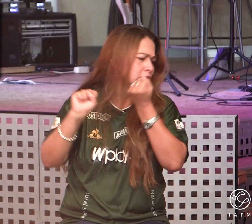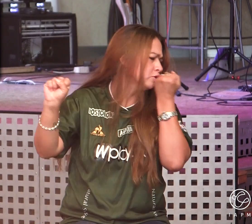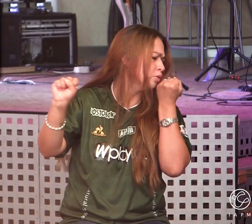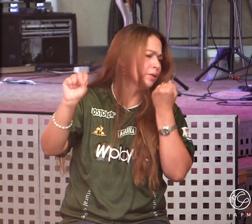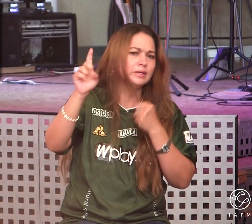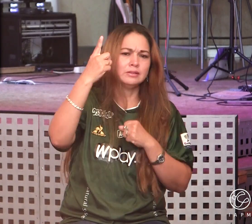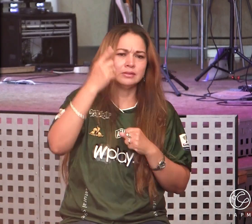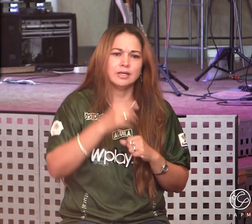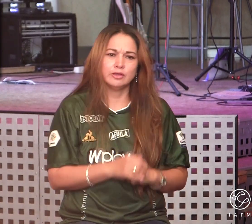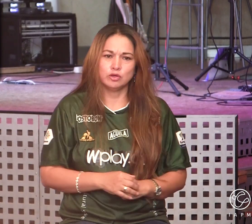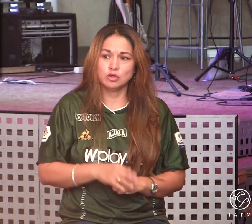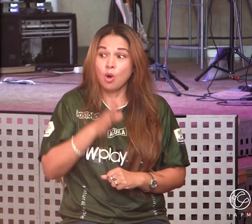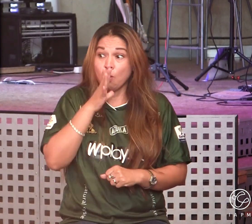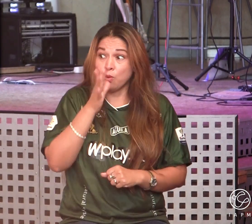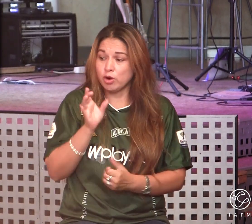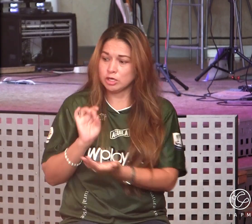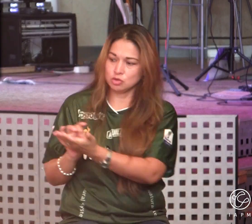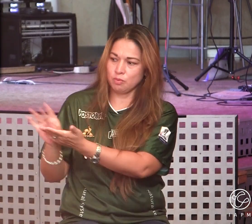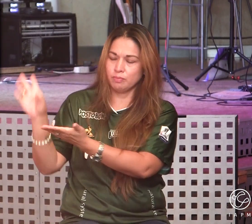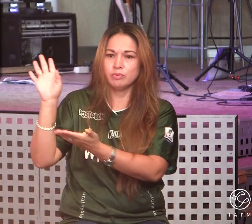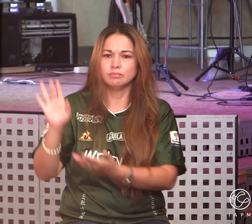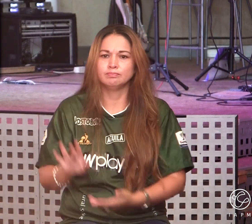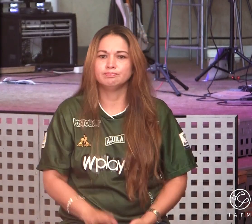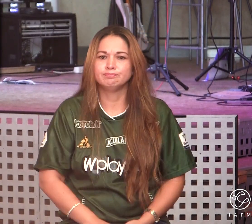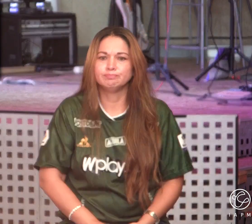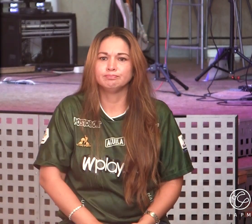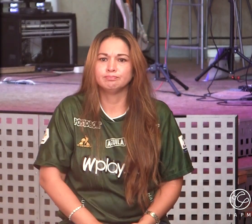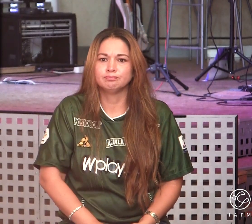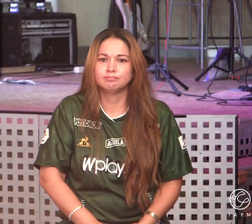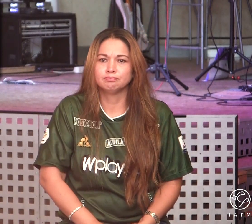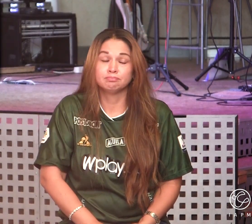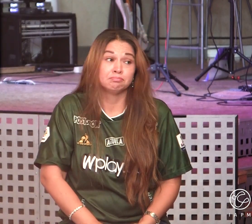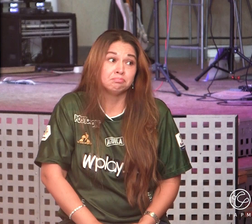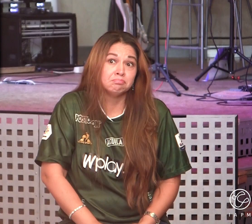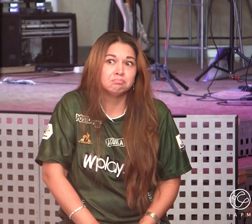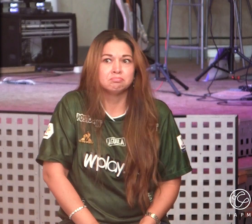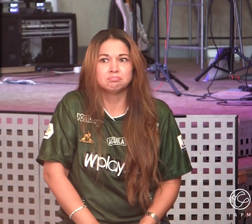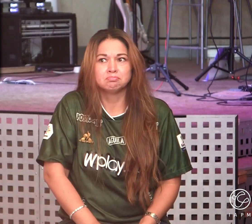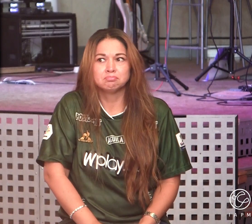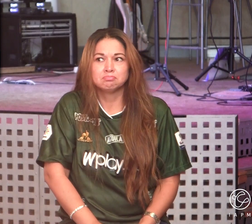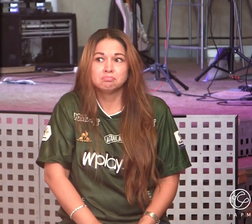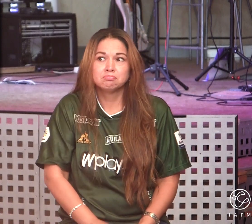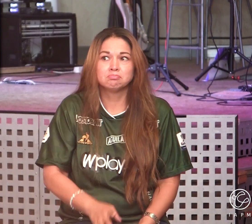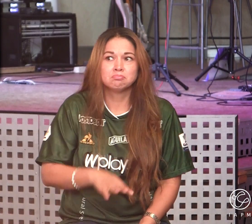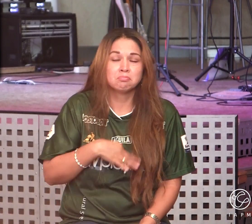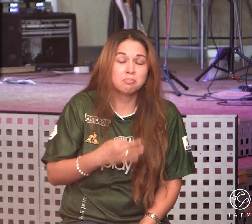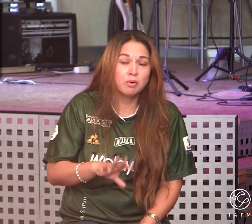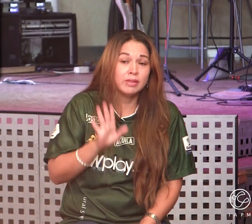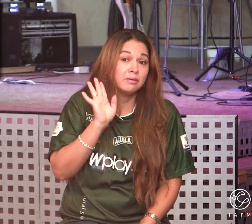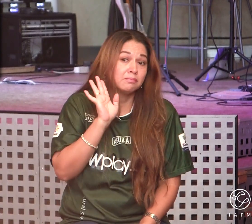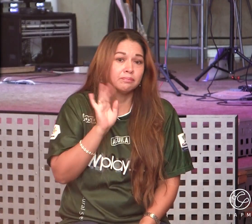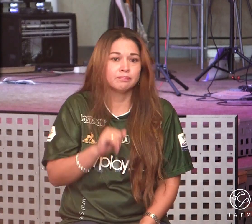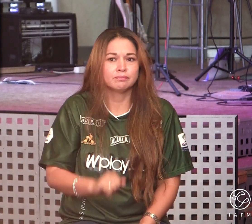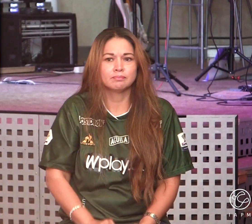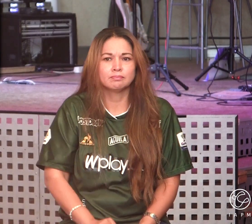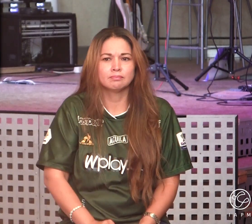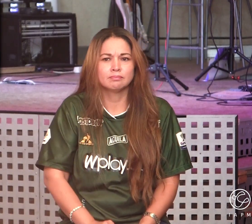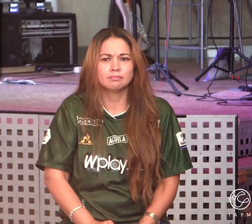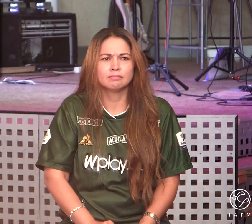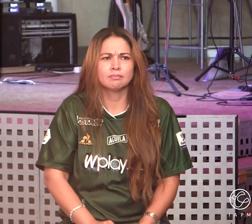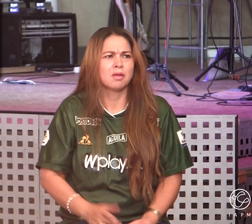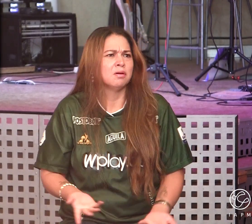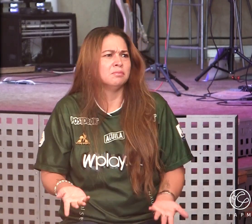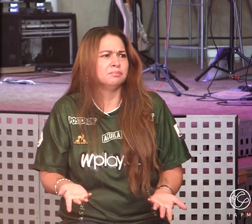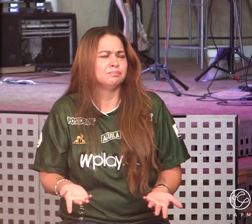pilatuna de un recién creado, ¿no? De un recién nacido. A propósito, ¿con cuántos años Dios lo habrá creado?